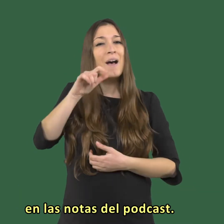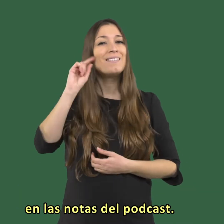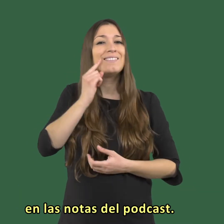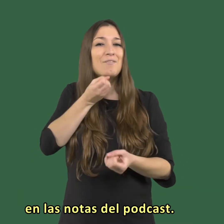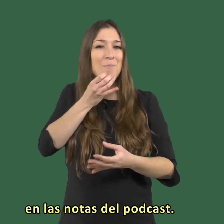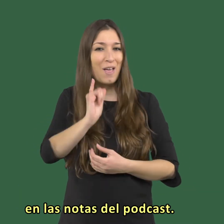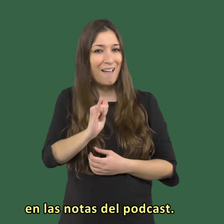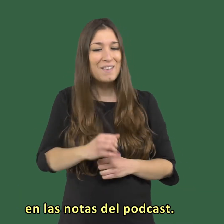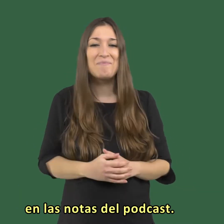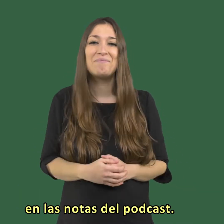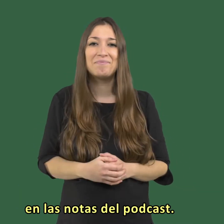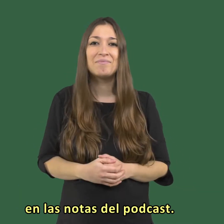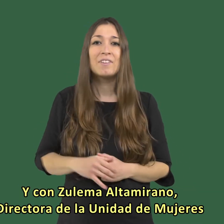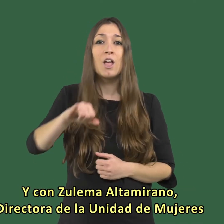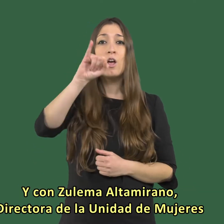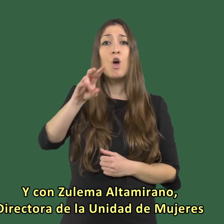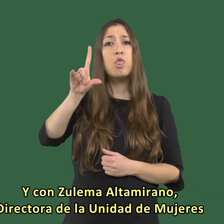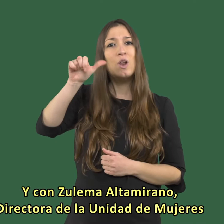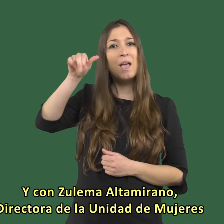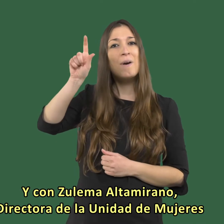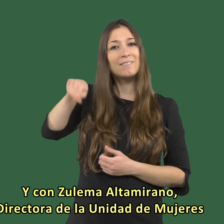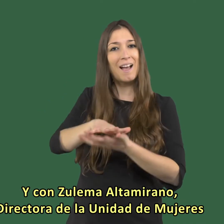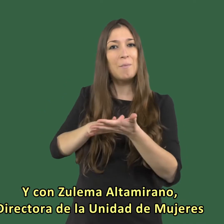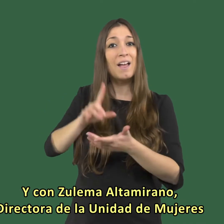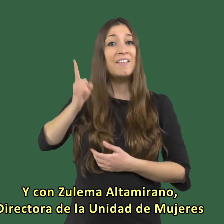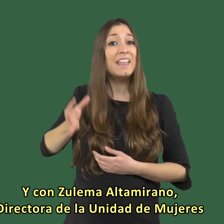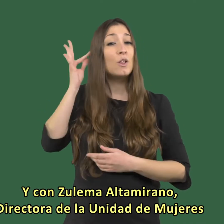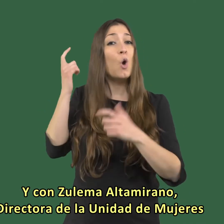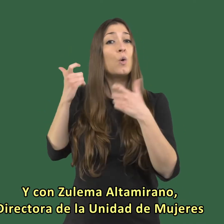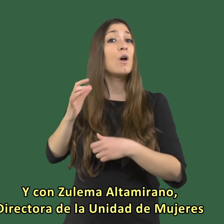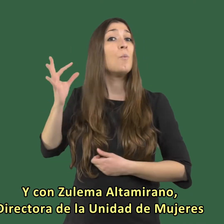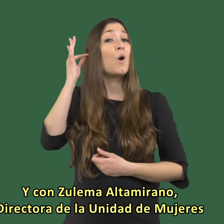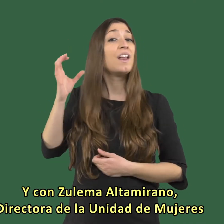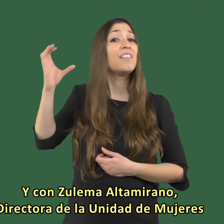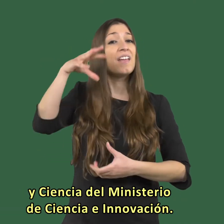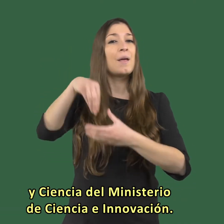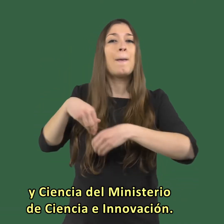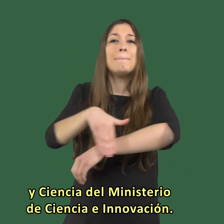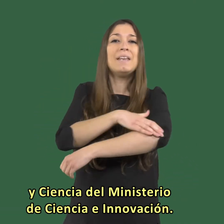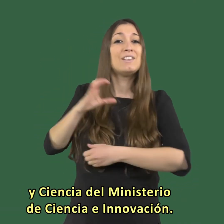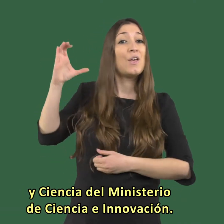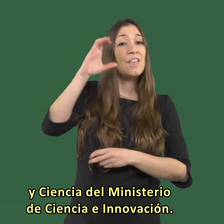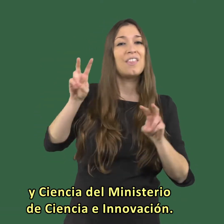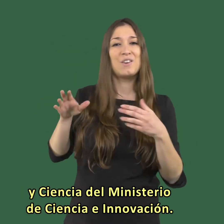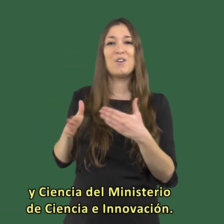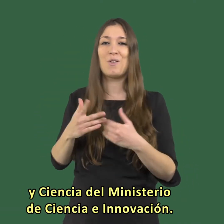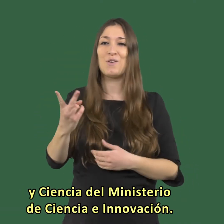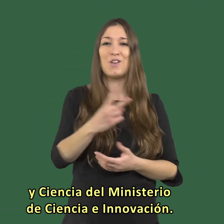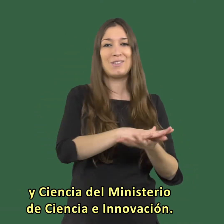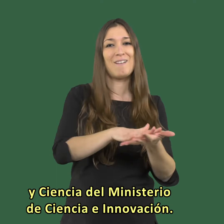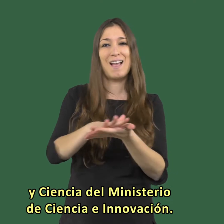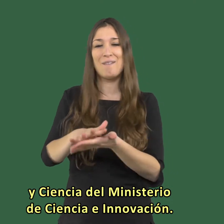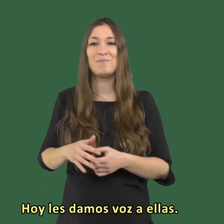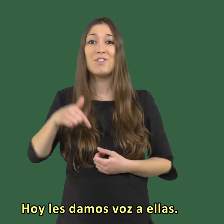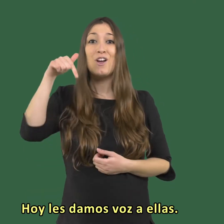descubrimiento en las notas del podcast. Y con Zulema Altamirano, directora de la Unidad de Mujeres y Ciencia del Ministerio de Ciencia e